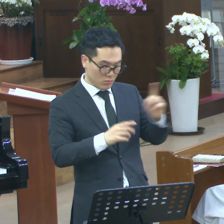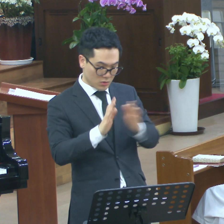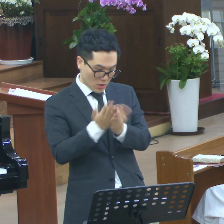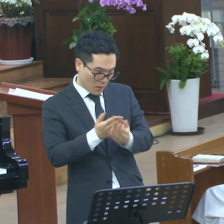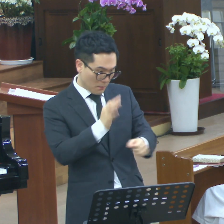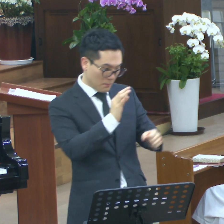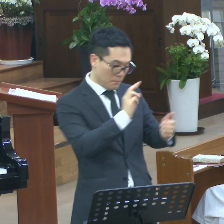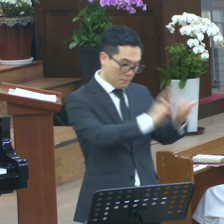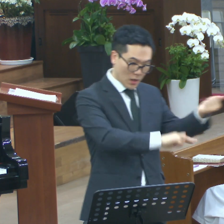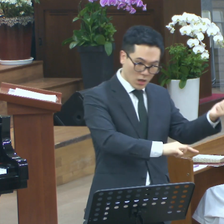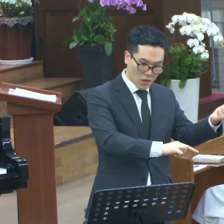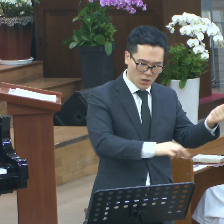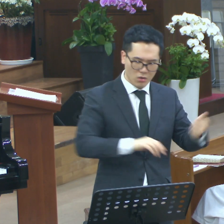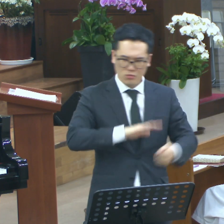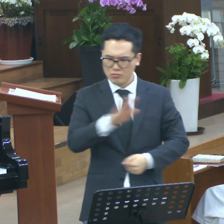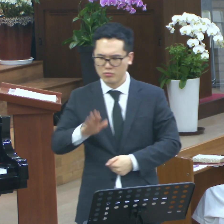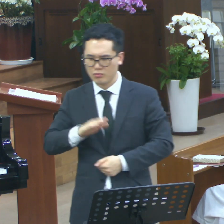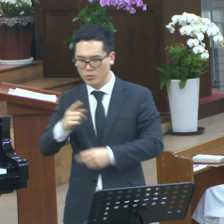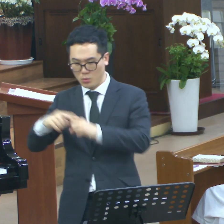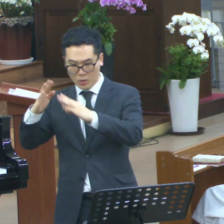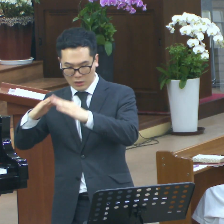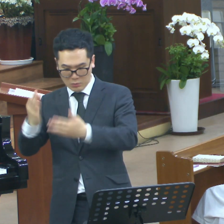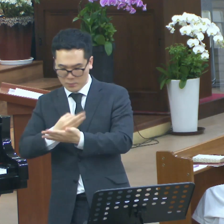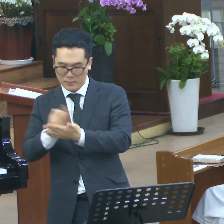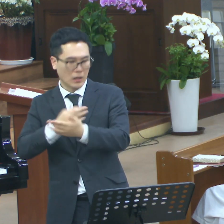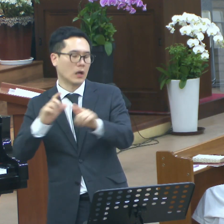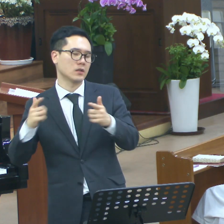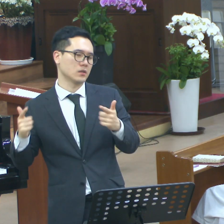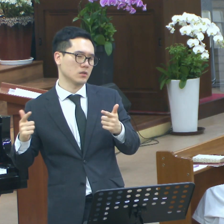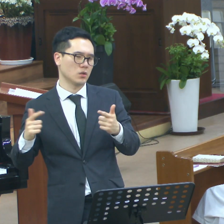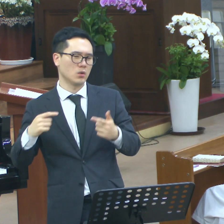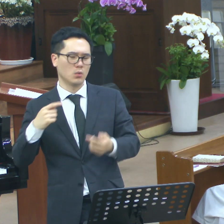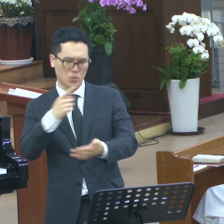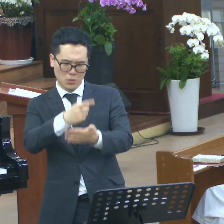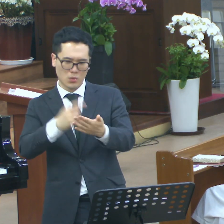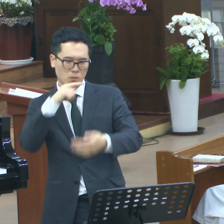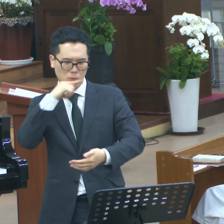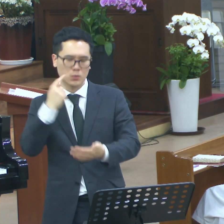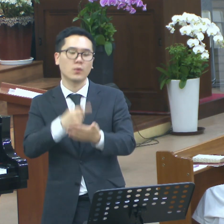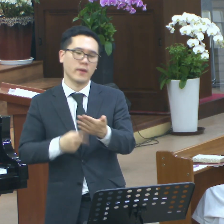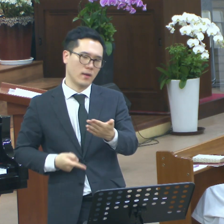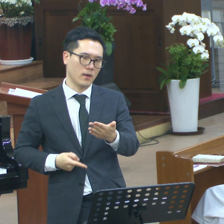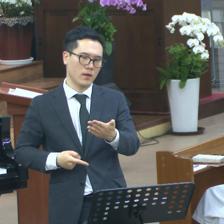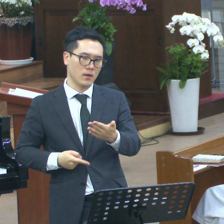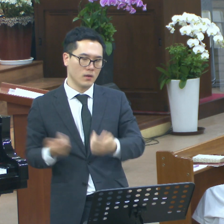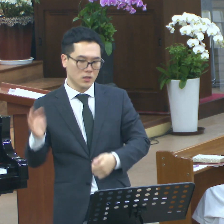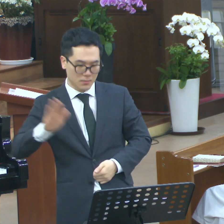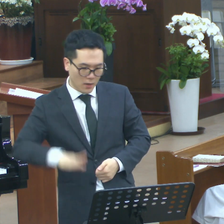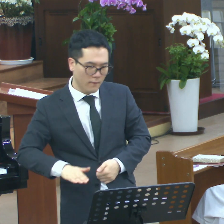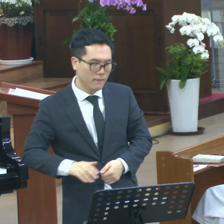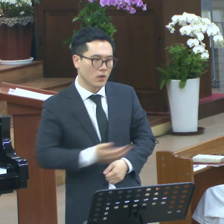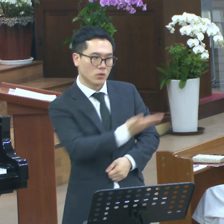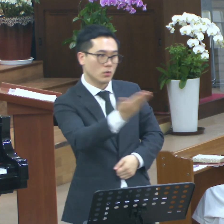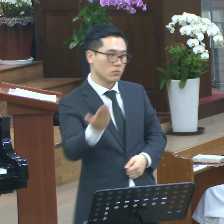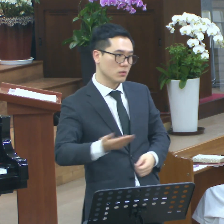돈을 남기려고 하는 게 아니라 계획을 가지라는 거예요. 말씀을 사모하고 말씀을 가까이 하려는 계획이 없는